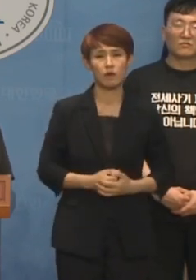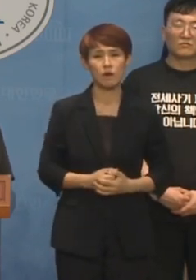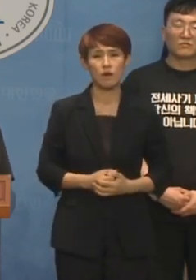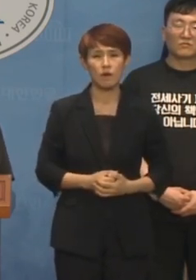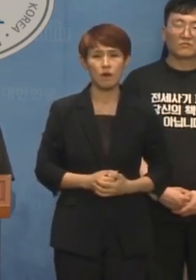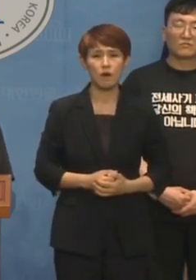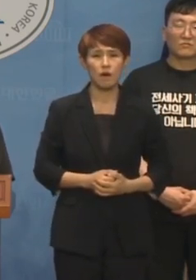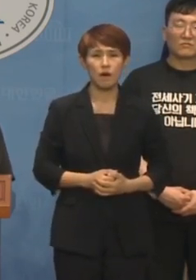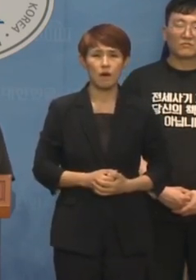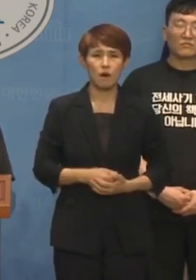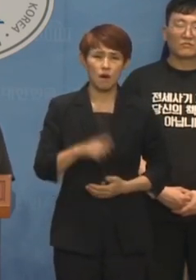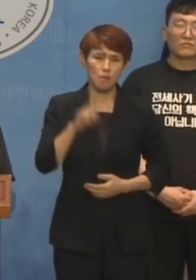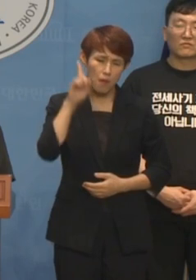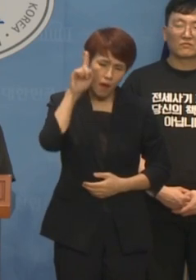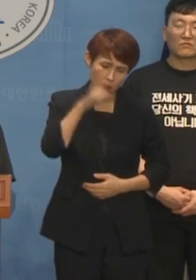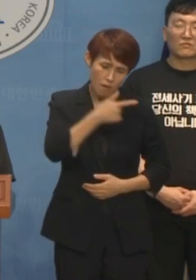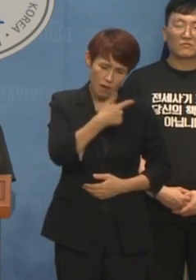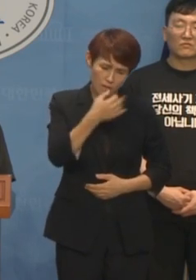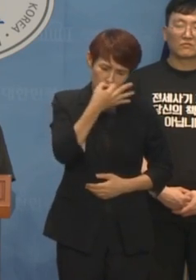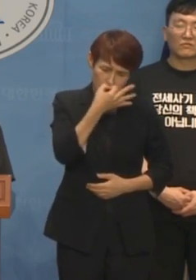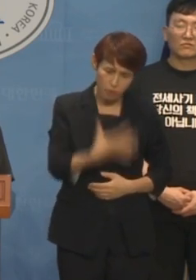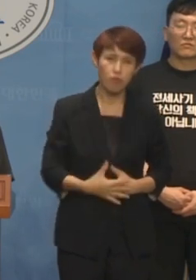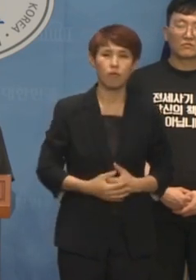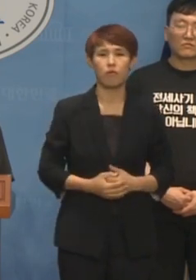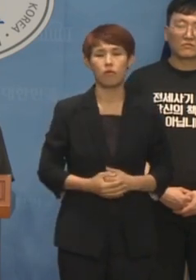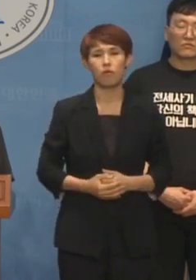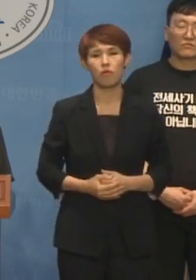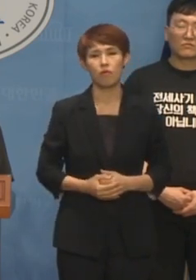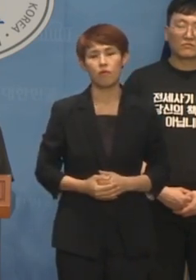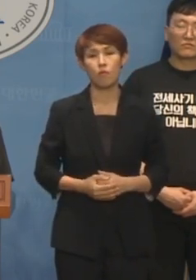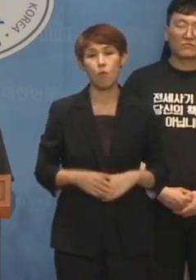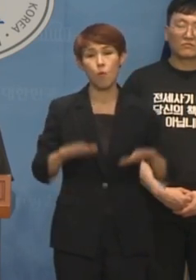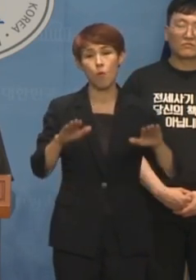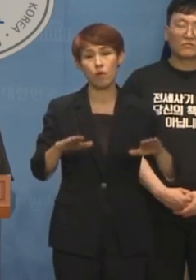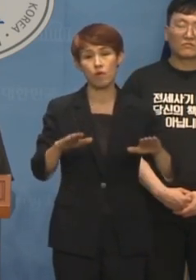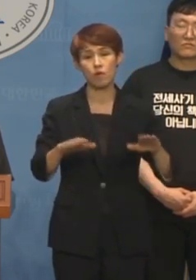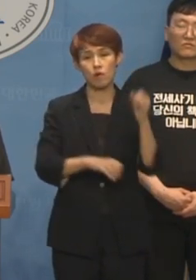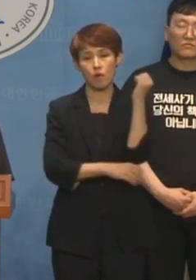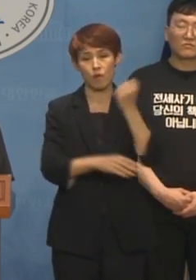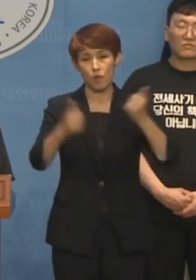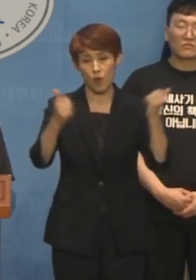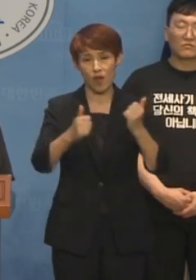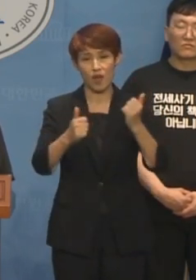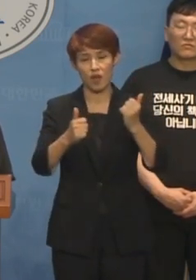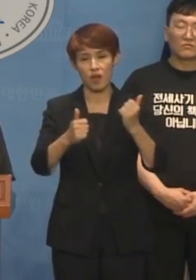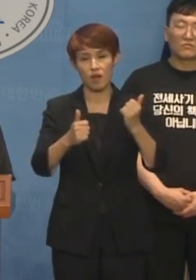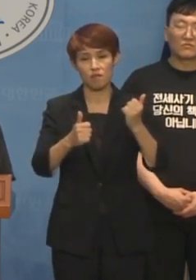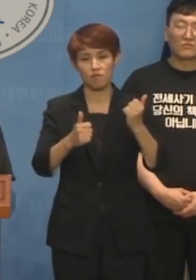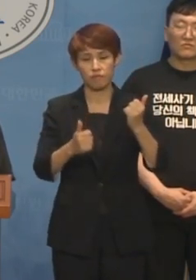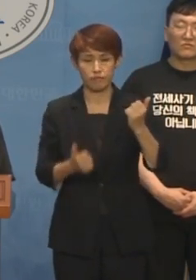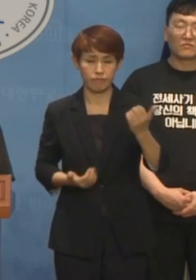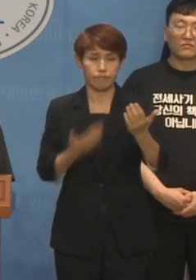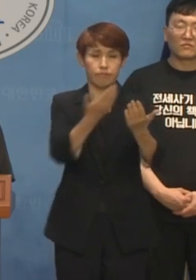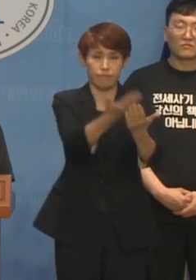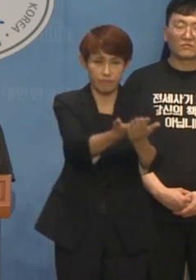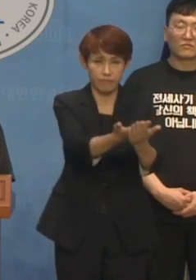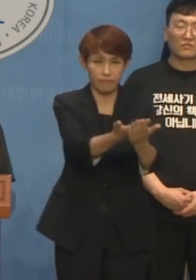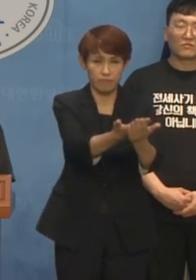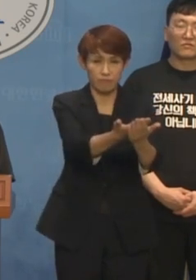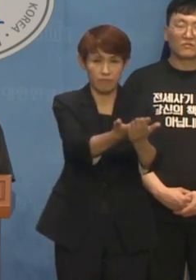하루하루가 피가 마릅니다. 그런데 오늘의 의제가 상정되는 것까지도 굉장히 피가 마른